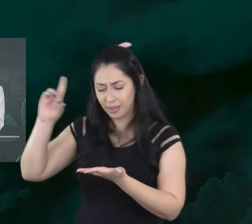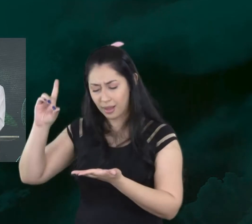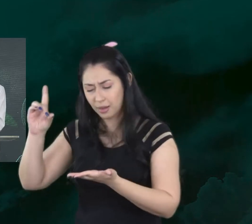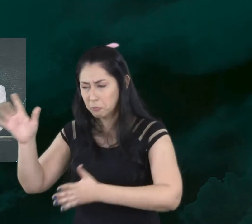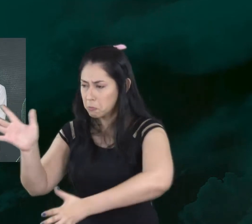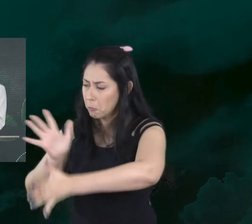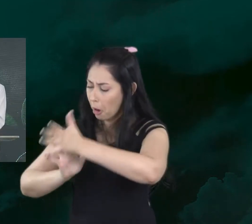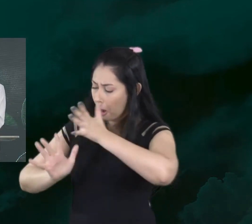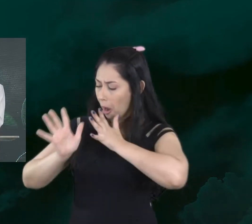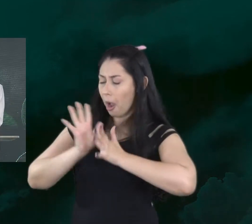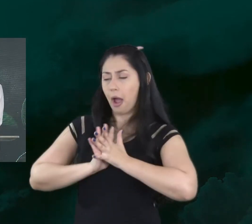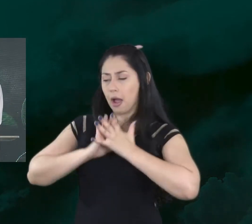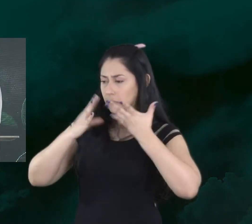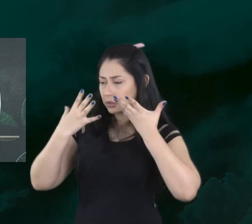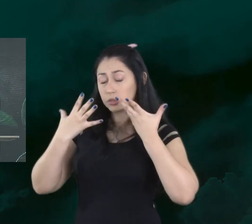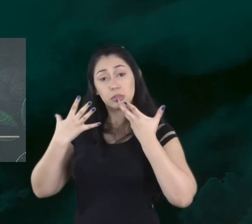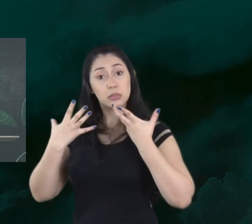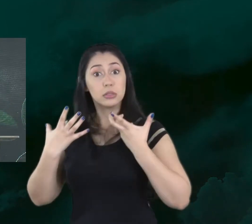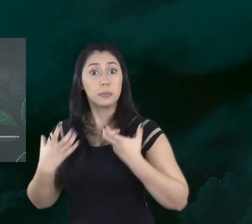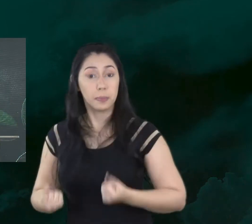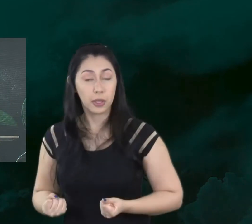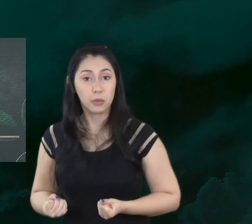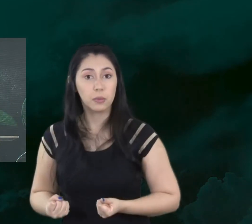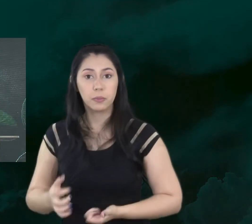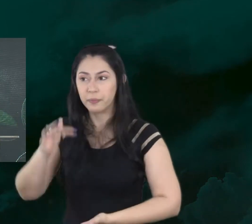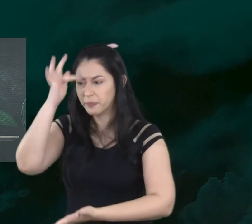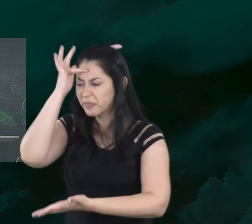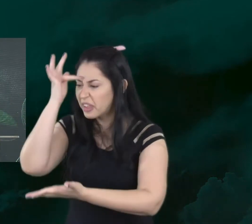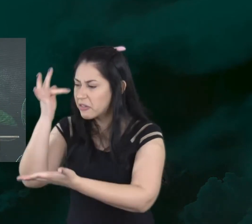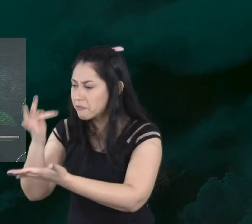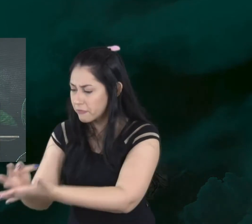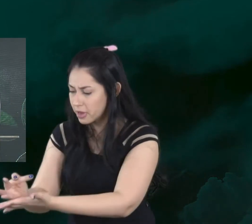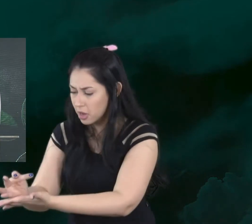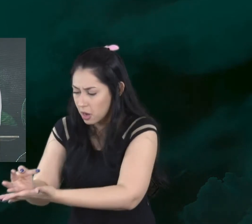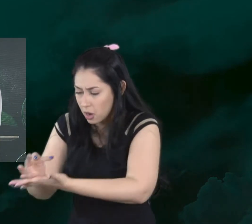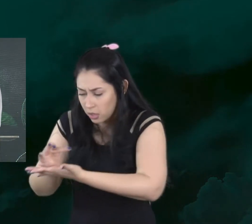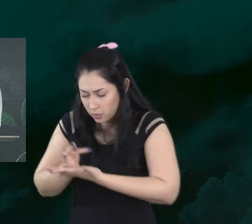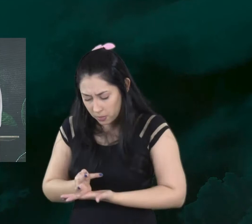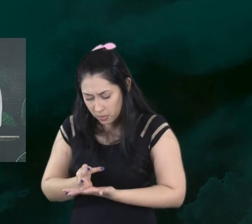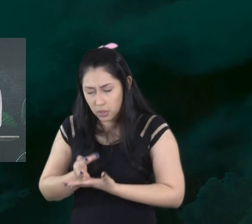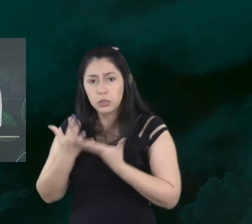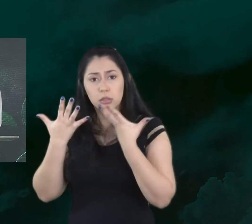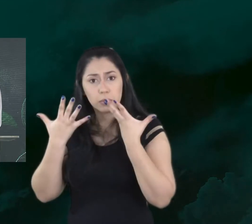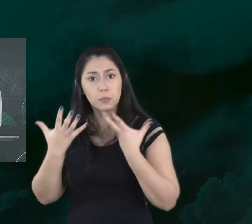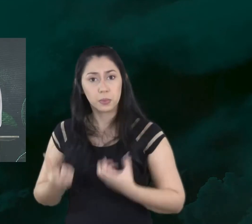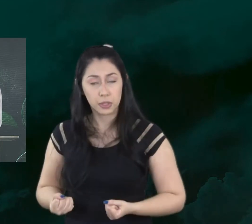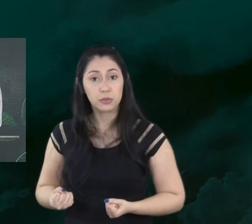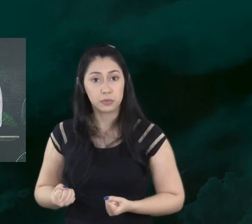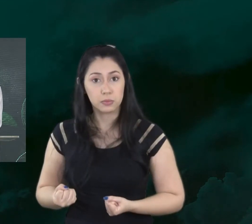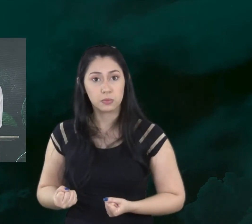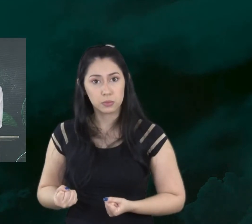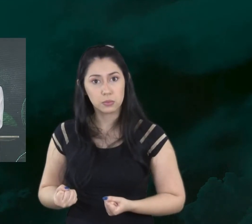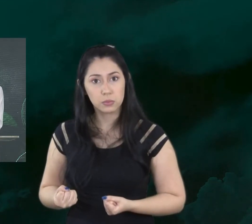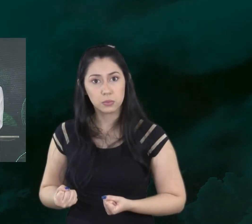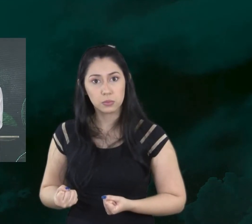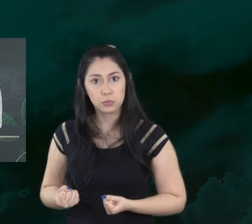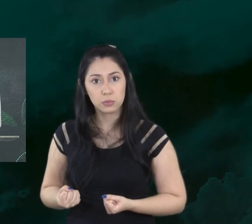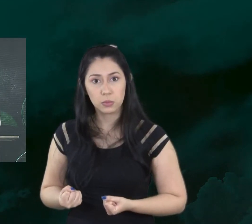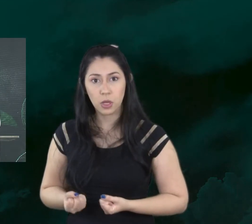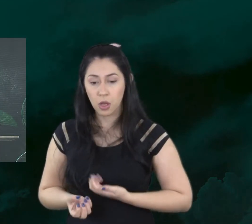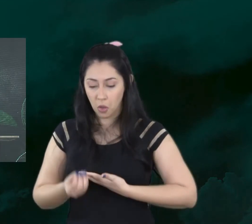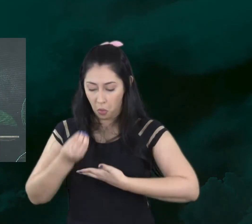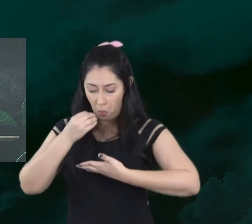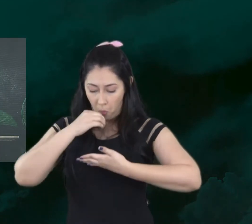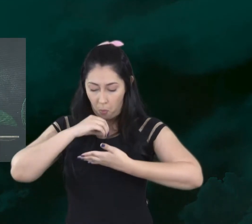momento em que você recebeu aquele caminhãozinho que trouxe o elemento da fé, e surgiu dentro